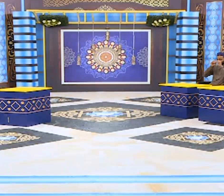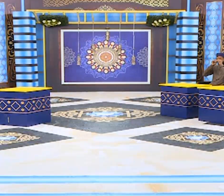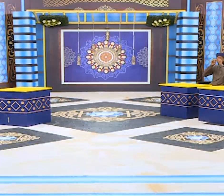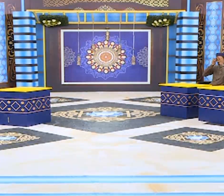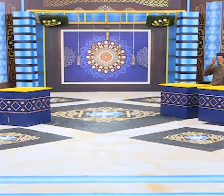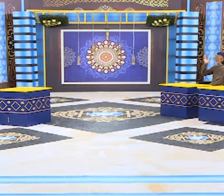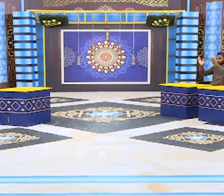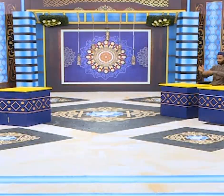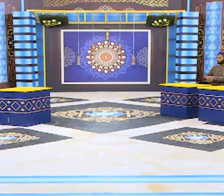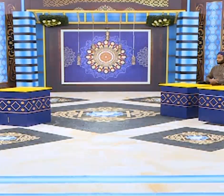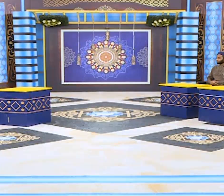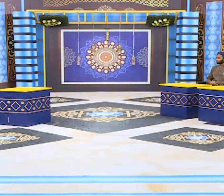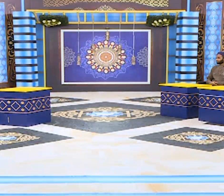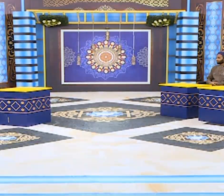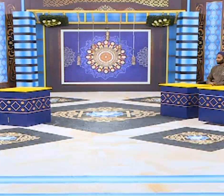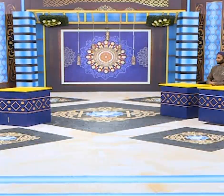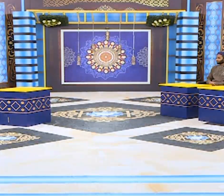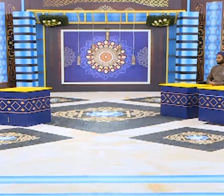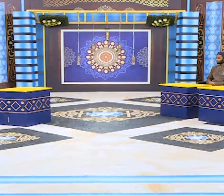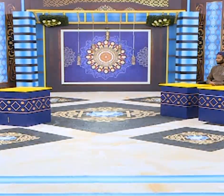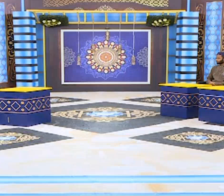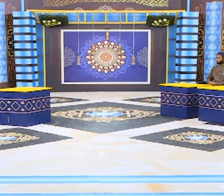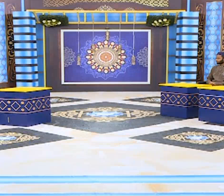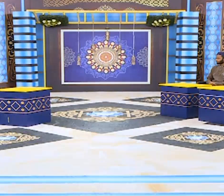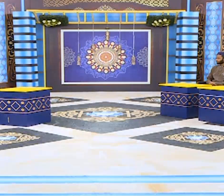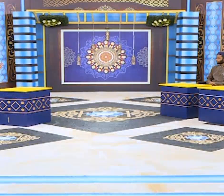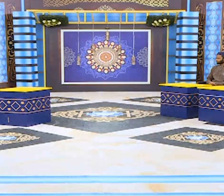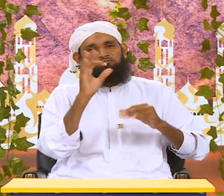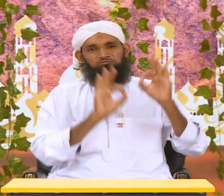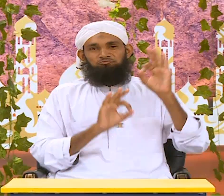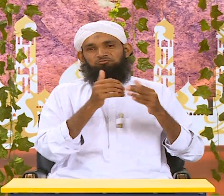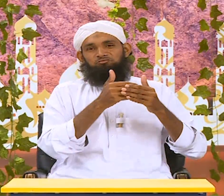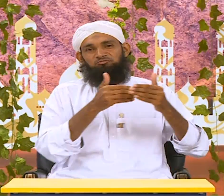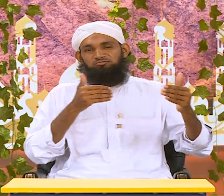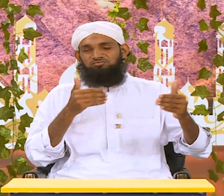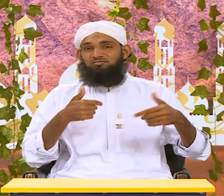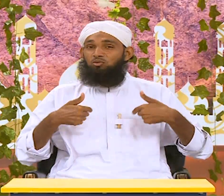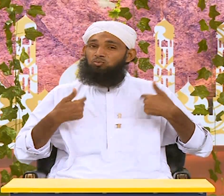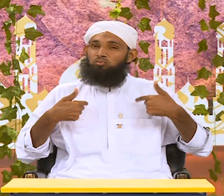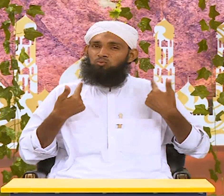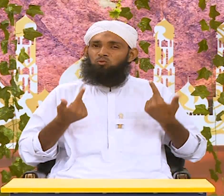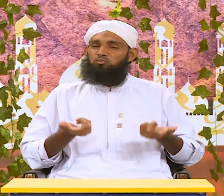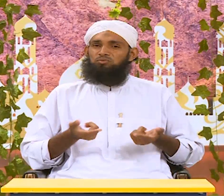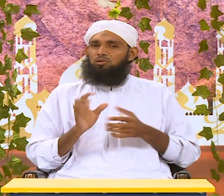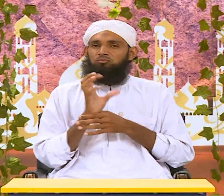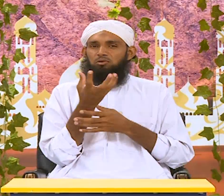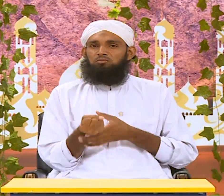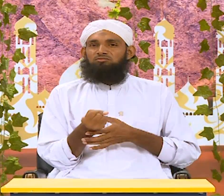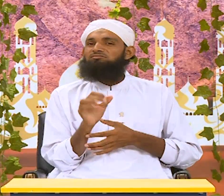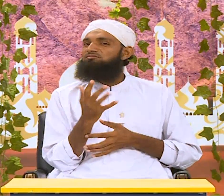علیہ وآلہ وصحبہ وسلم کی دنیا سے کمال بے رغبتی کا یہ عالم ہے کہ آپ نے اس کے باوجود بھی دنیا کو قبول نہیں فرمایا، بلکہ